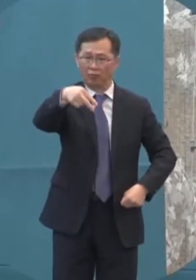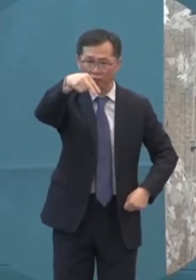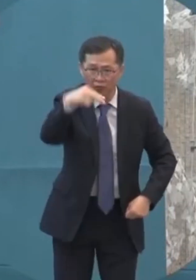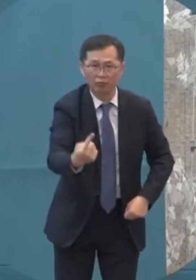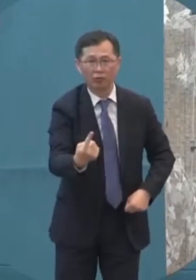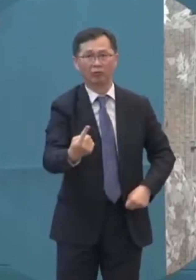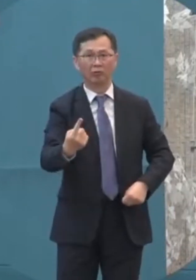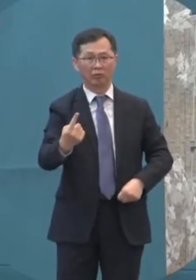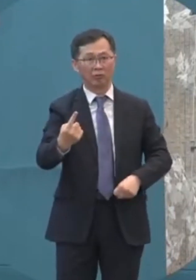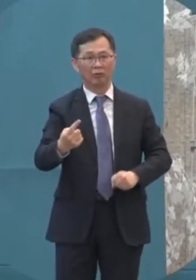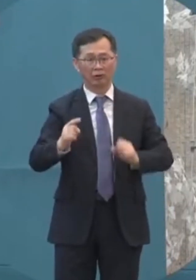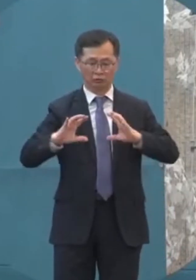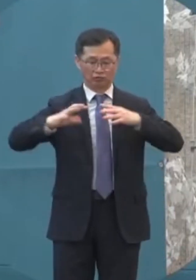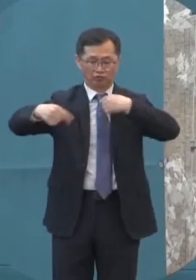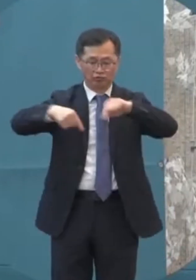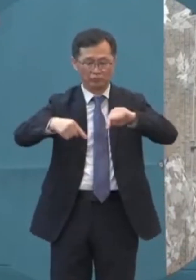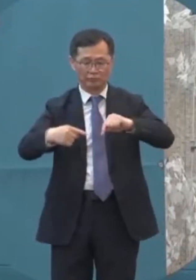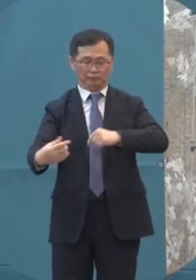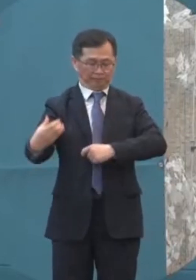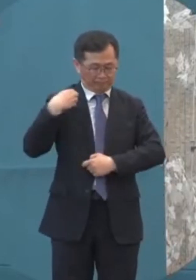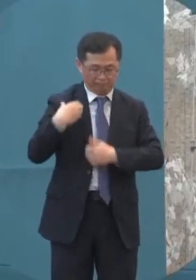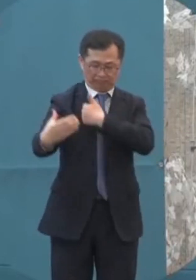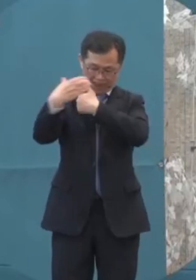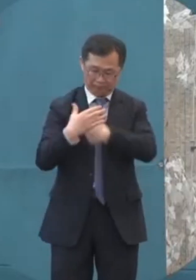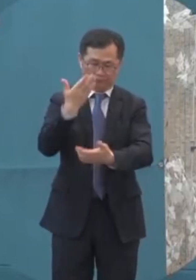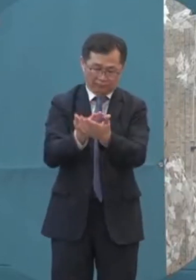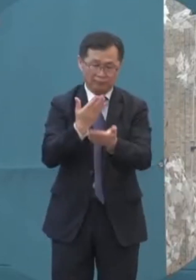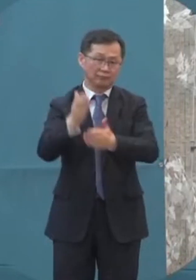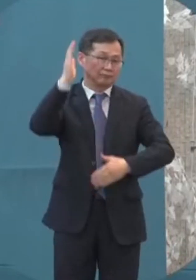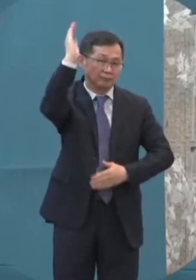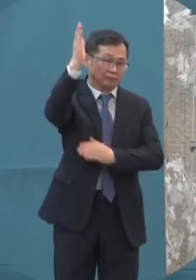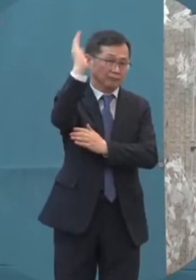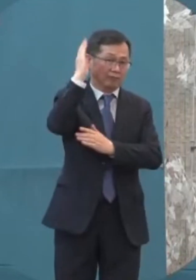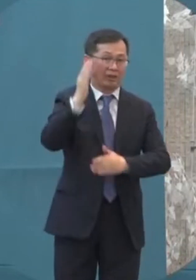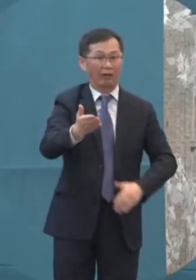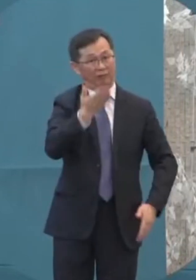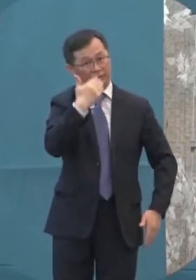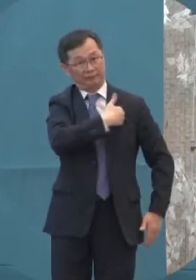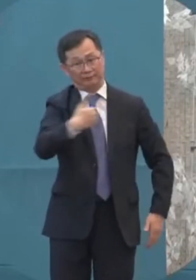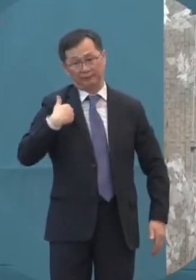그러고도 국정을 맡겨달라고 국민한테 호소할 수가 있습니까?